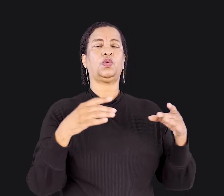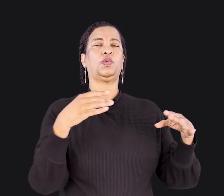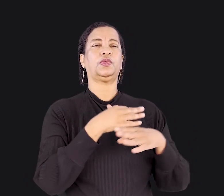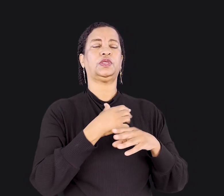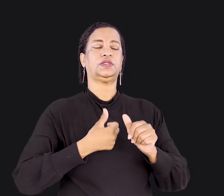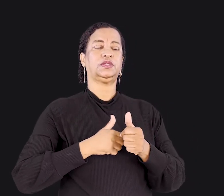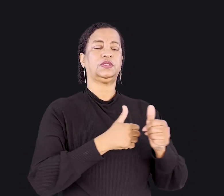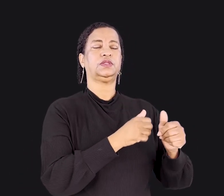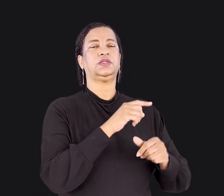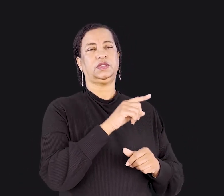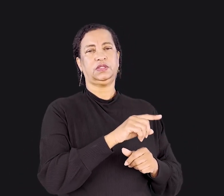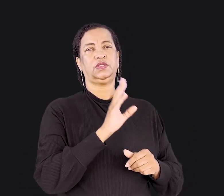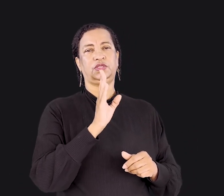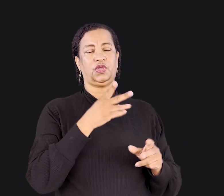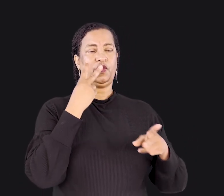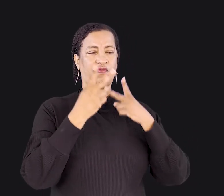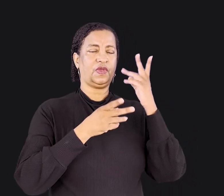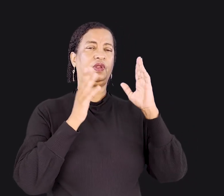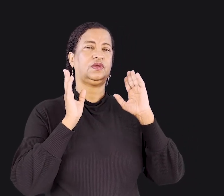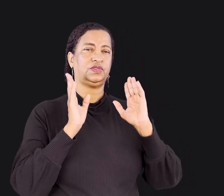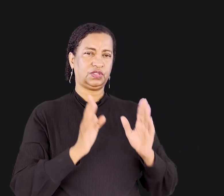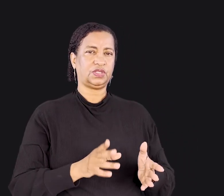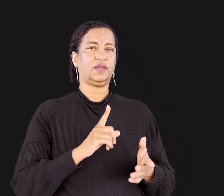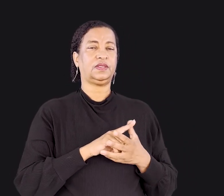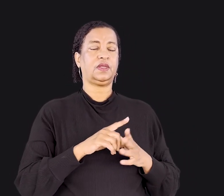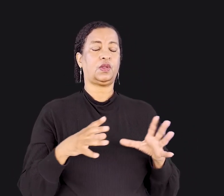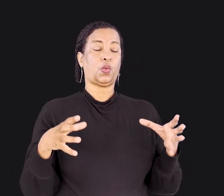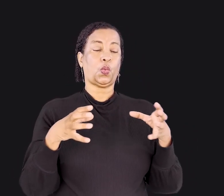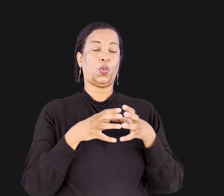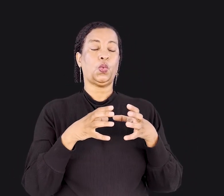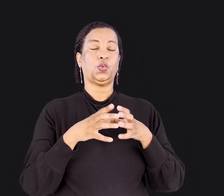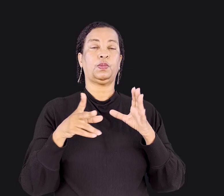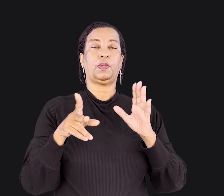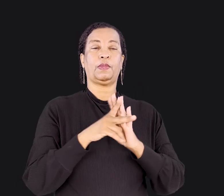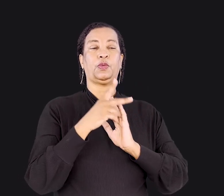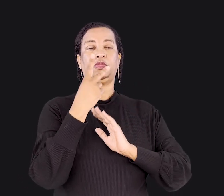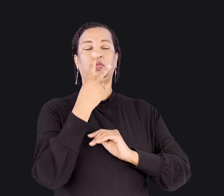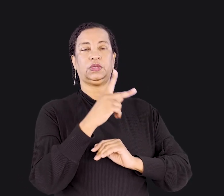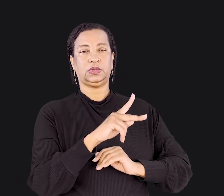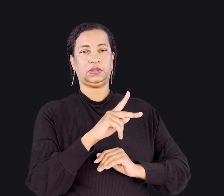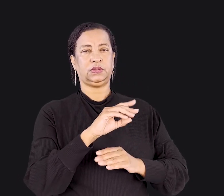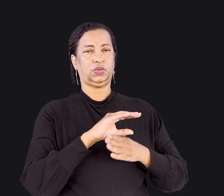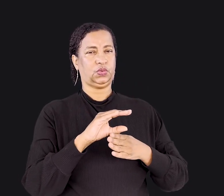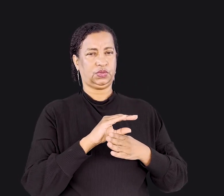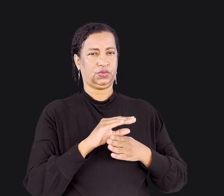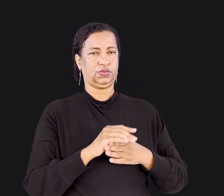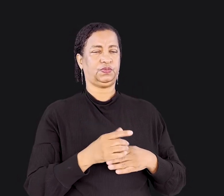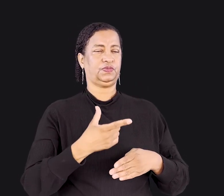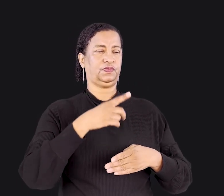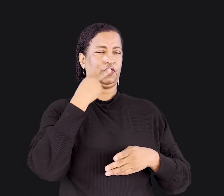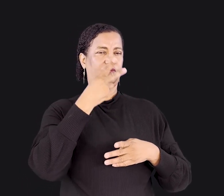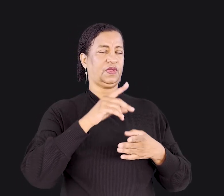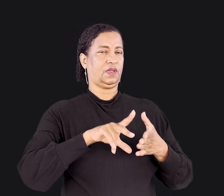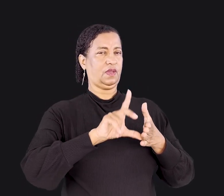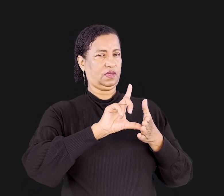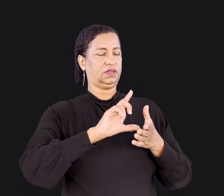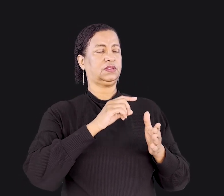o seguiu, ao qual já me referi como o fã-clube dele em Corinto. Ele escreveu àqueles que